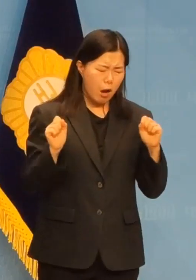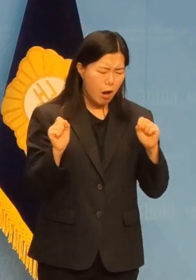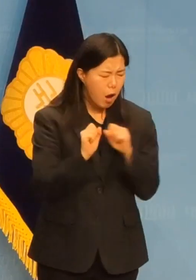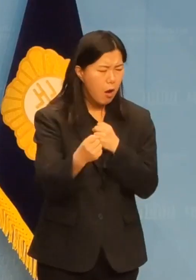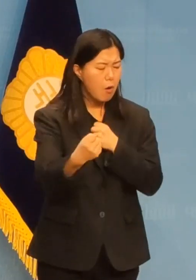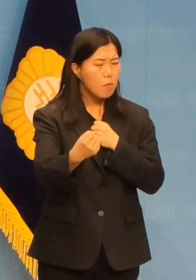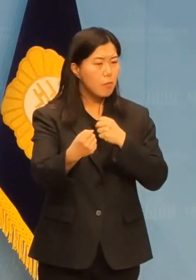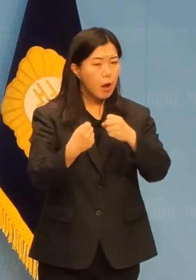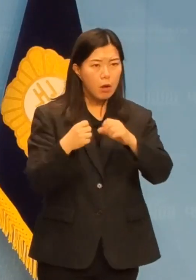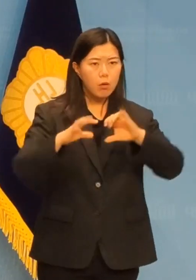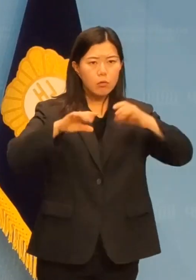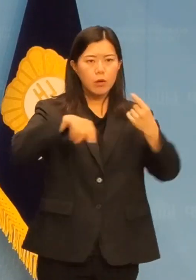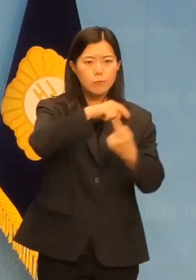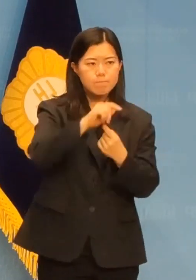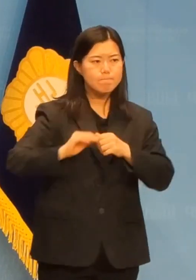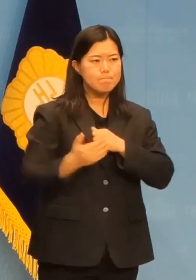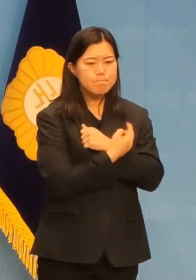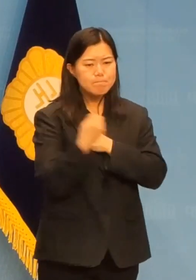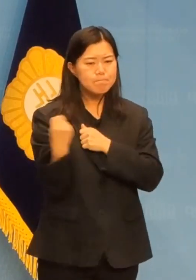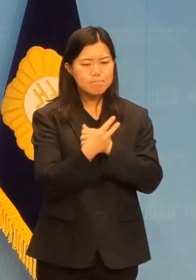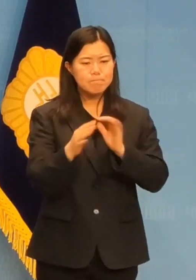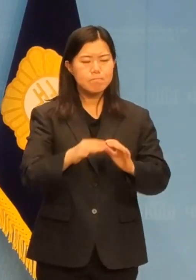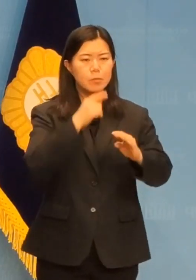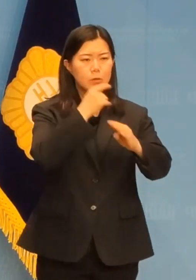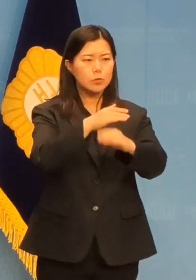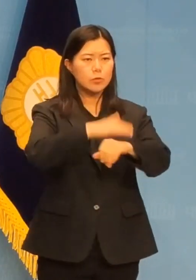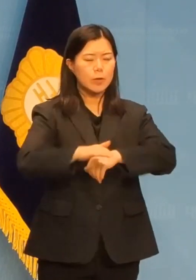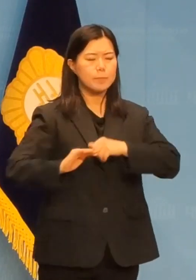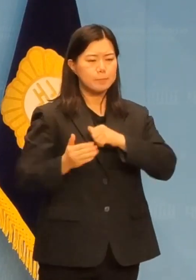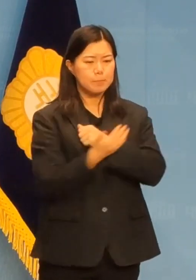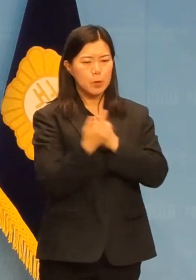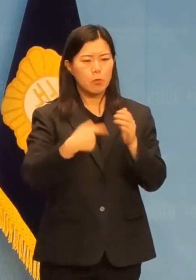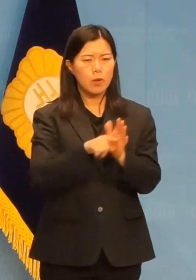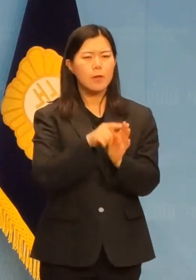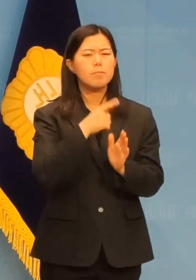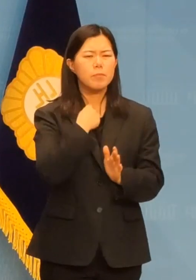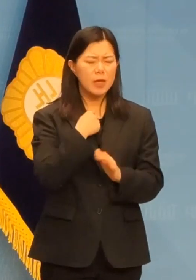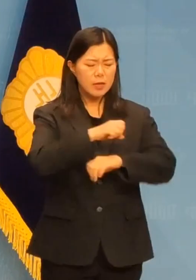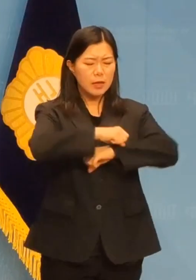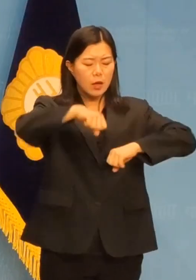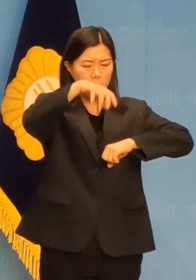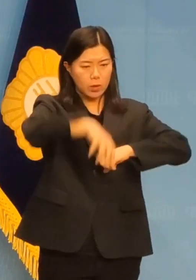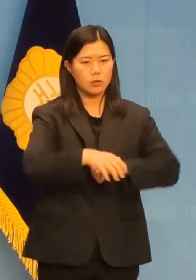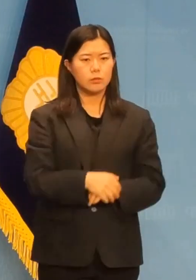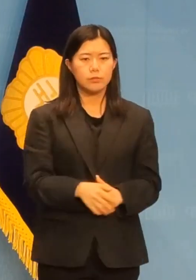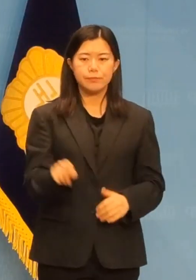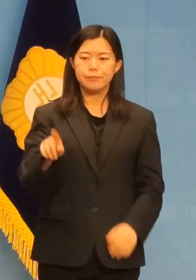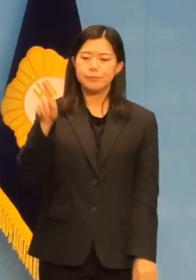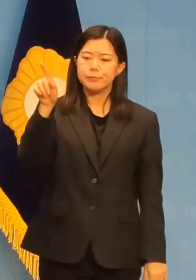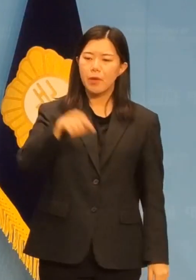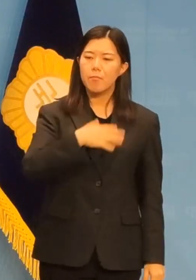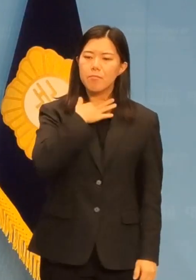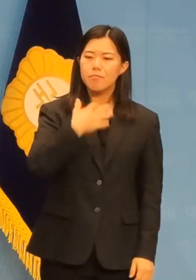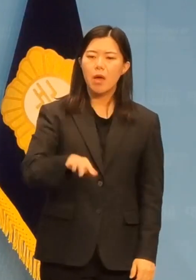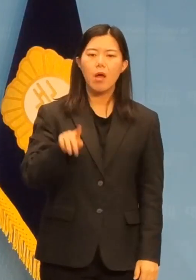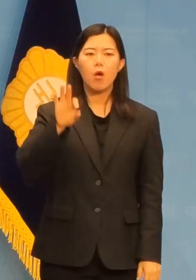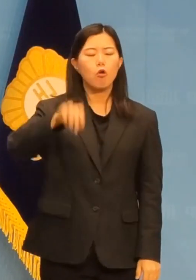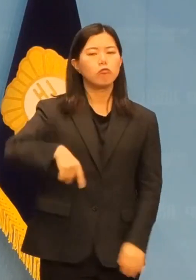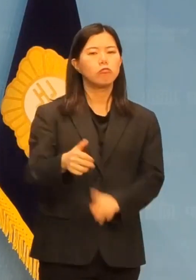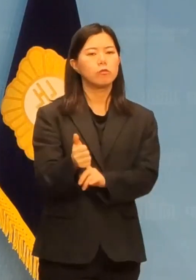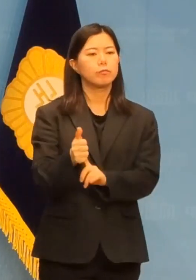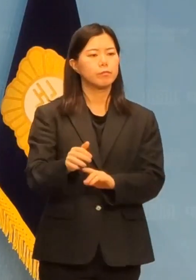오직 헌정질서와 민주주의를 지키기 위해 모였던 그 광장에 단 한 번도 나오지 않았던 우재준